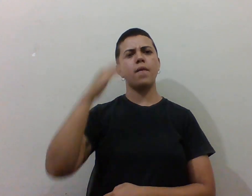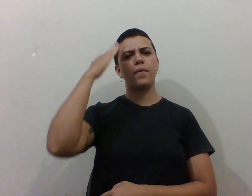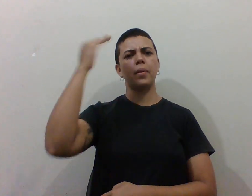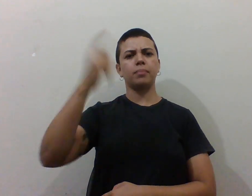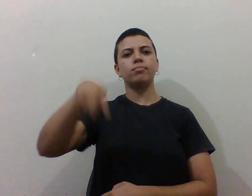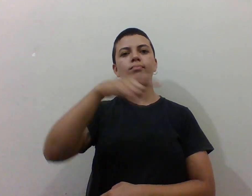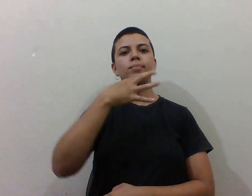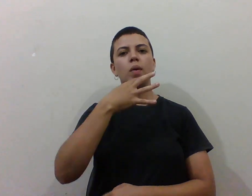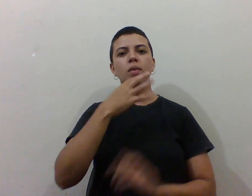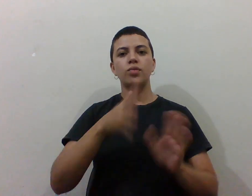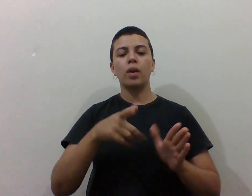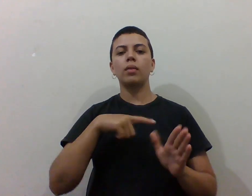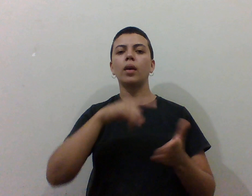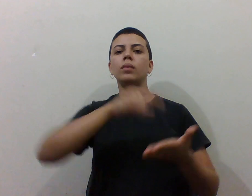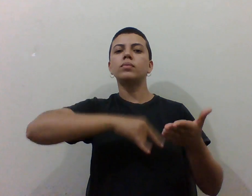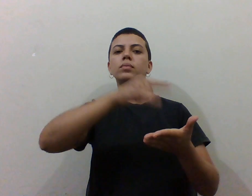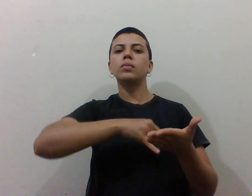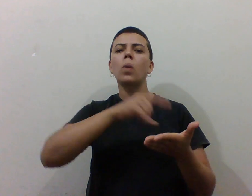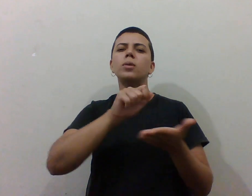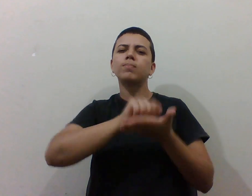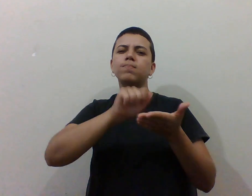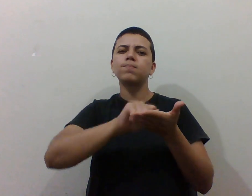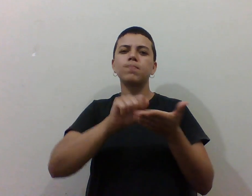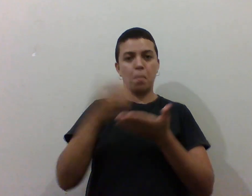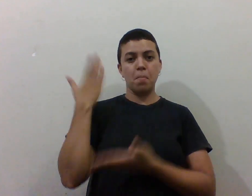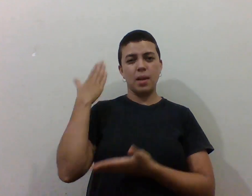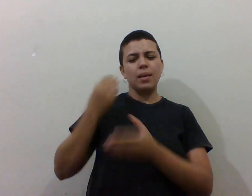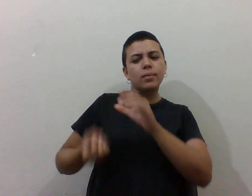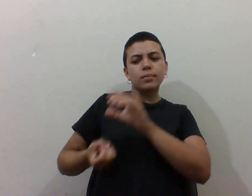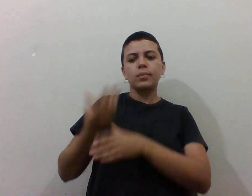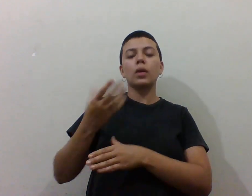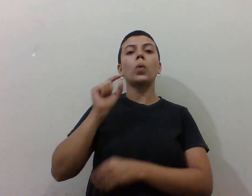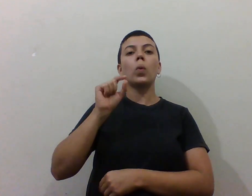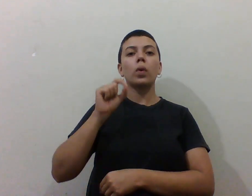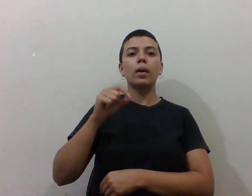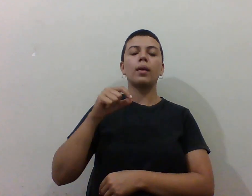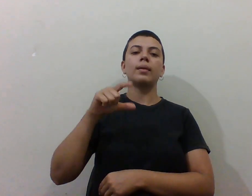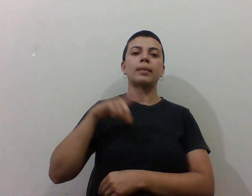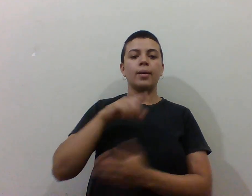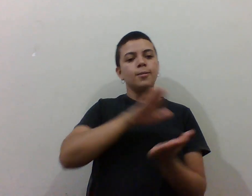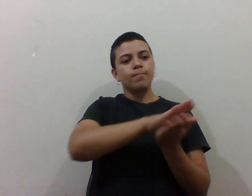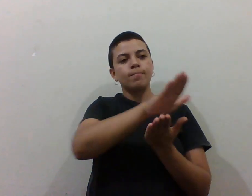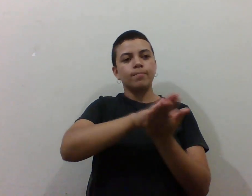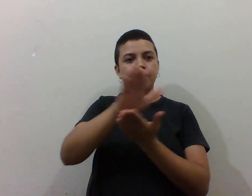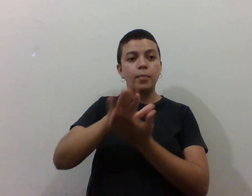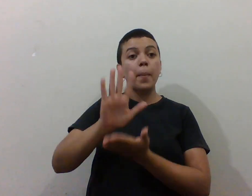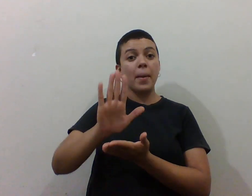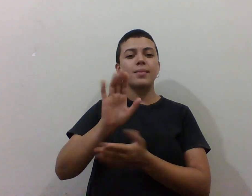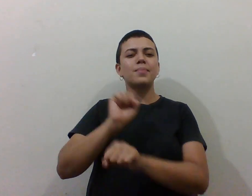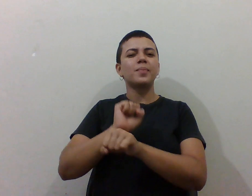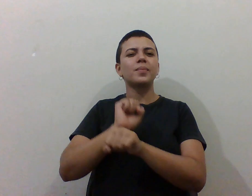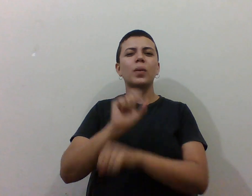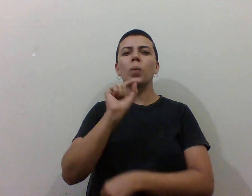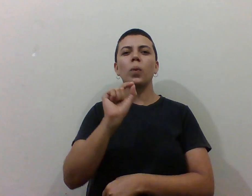declaração estava sendo elaborada, discutida, ali em vias de ser publicada, queriam designá-la por Declaração Universal